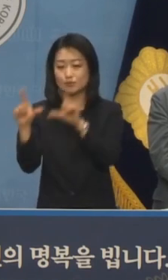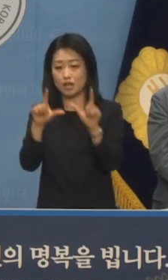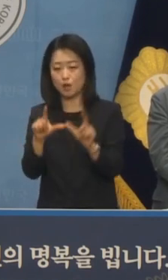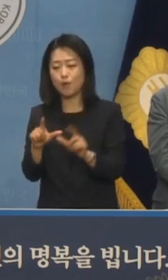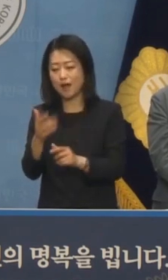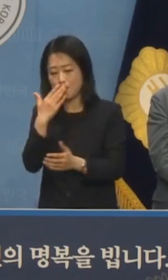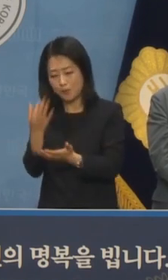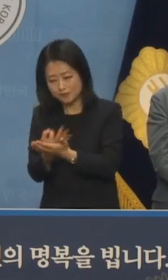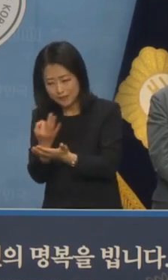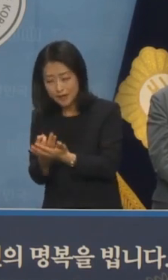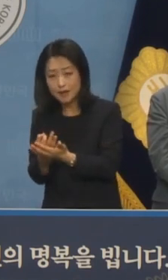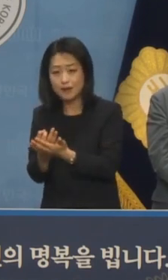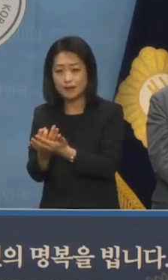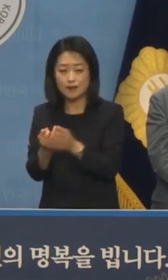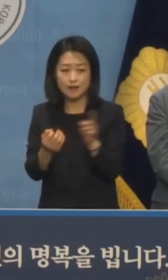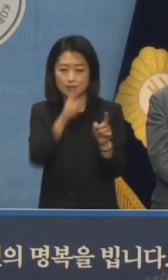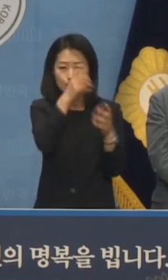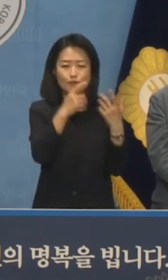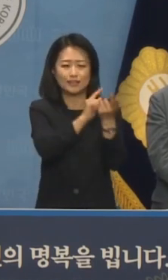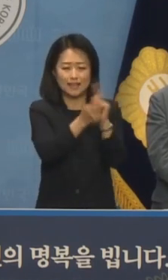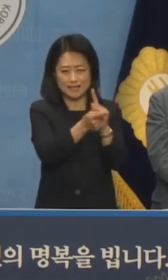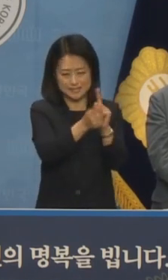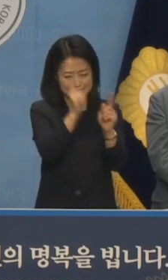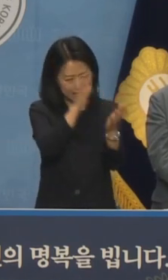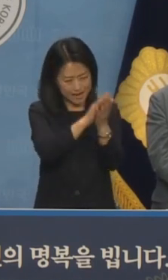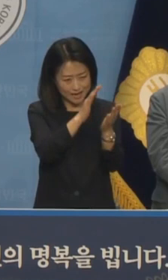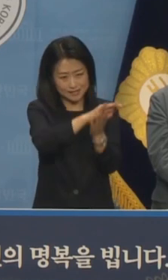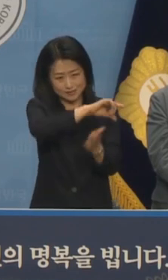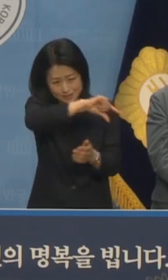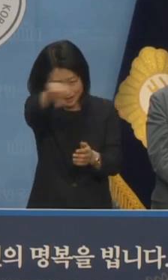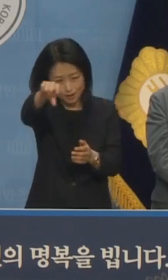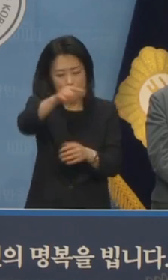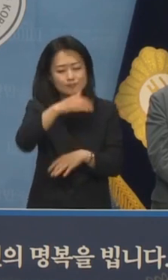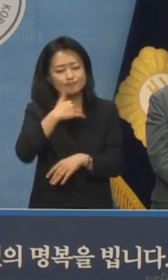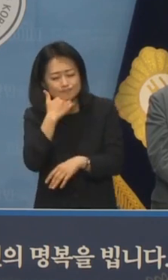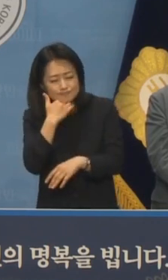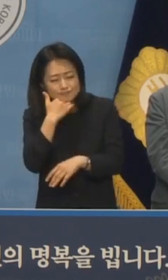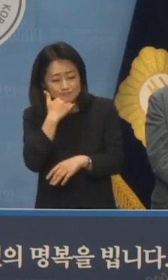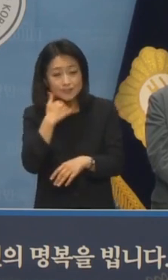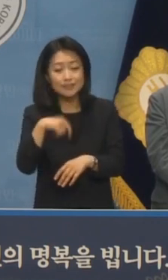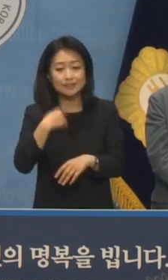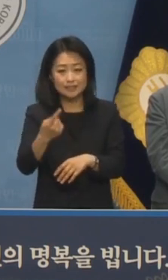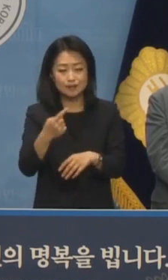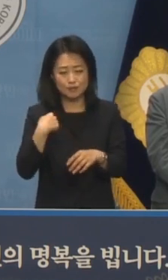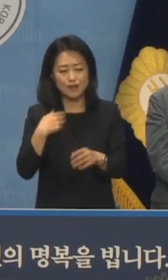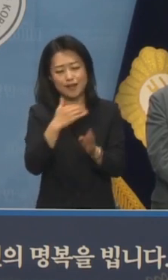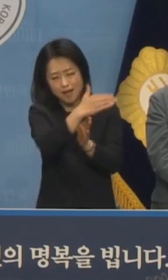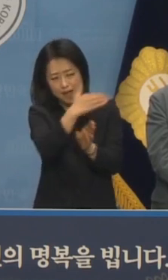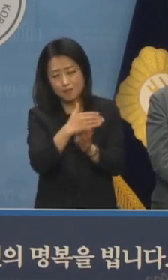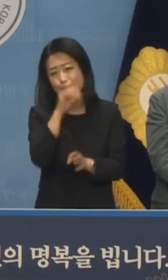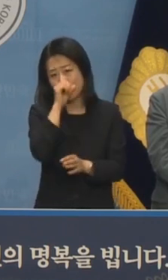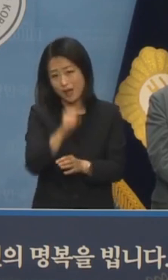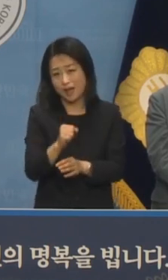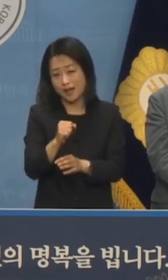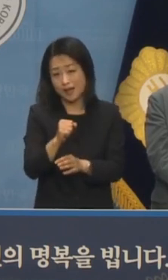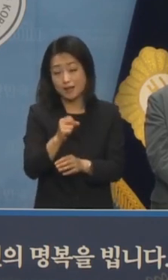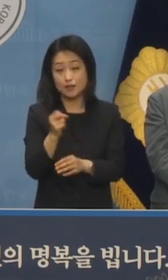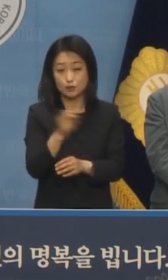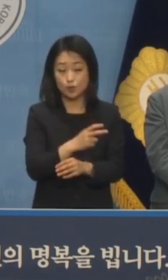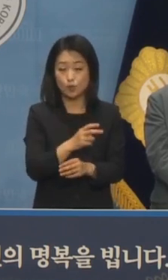수 있도록 하는 것입니다. 그리고 정부는 채권 금액을 경매나 매매 등을 통해서 회수할 수